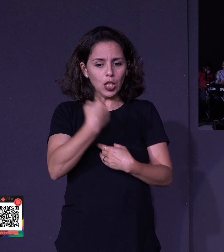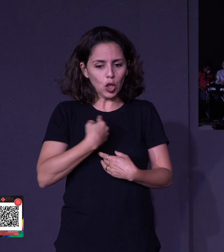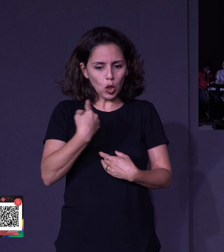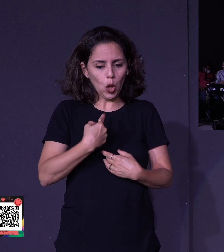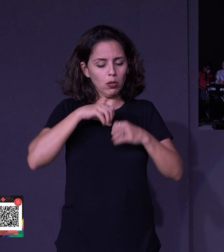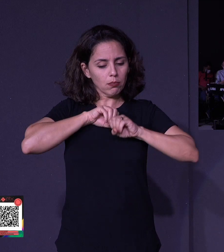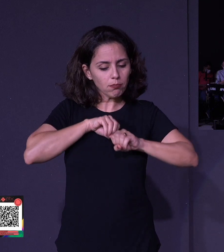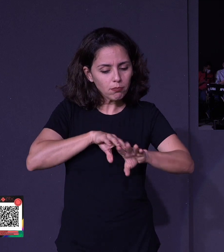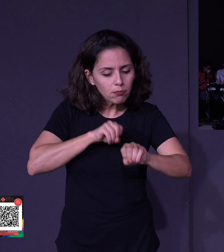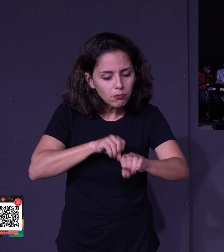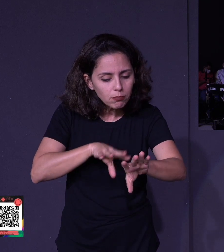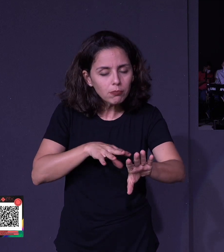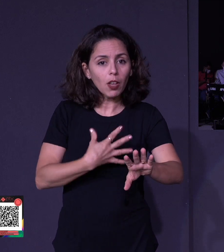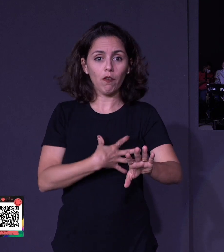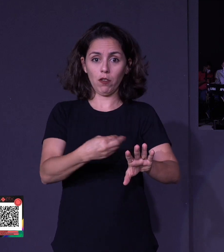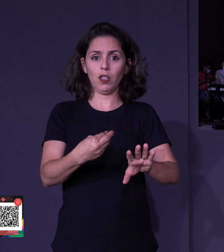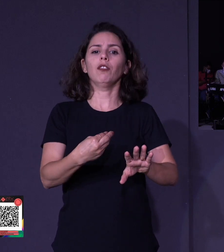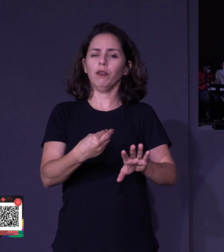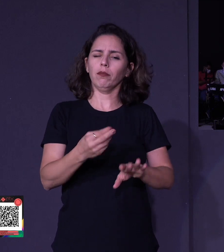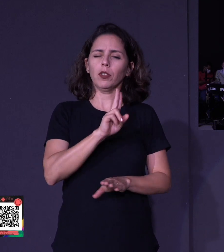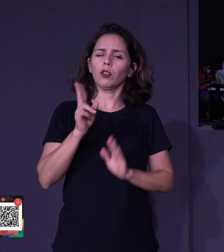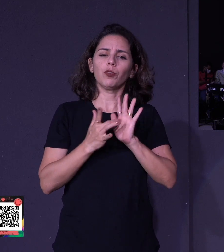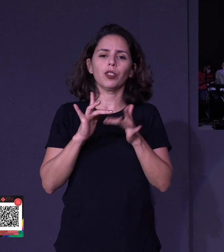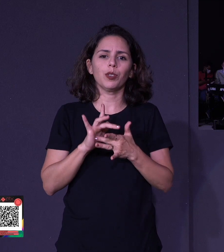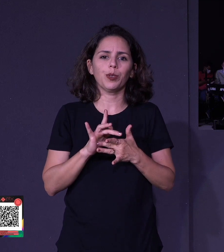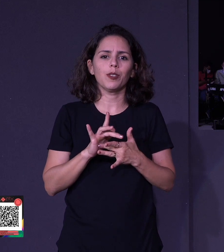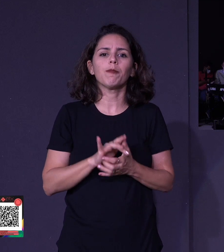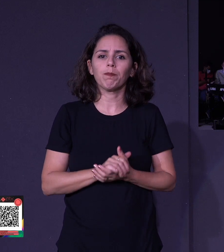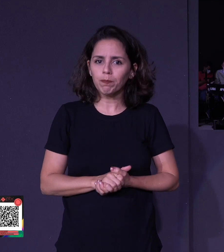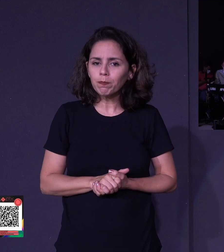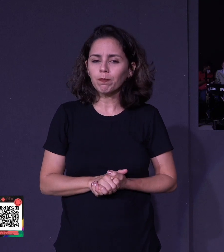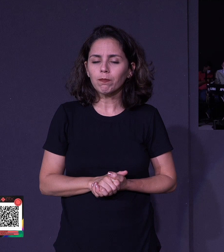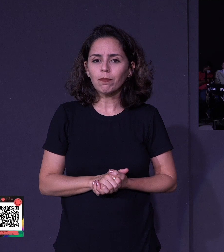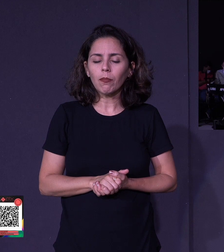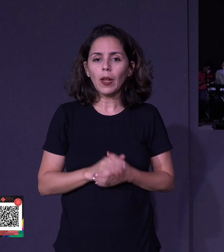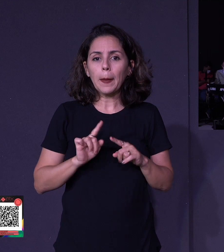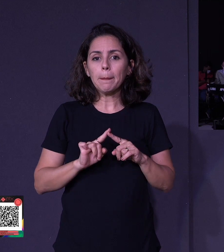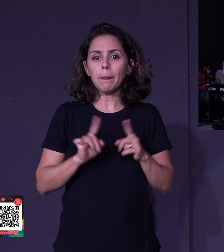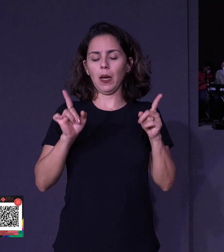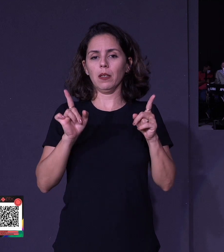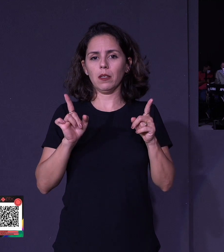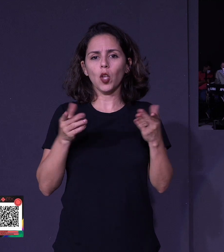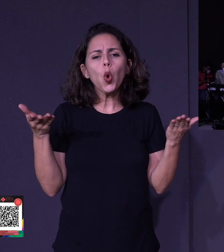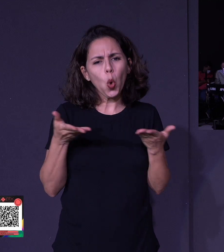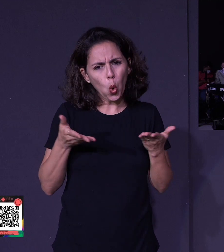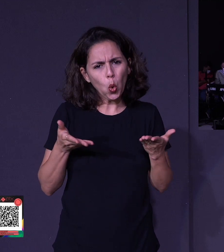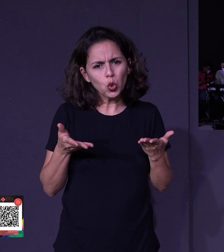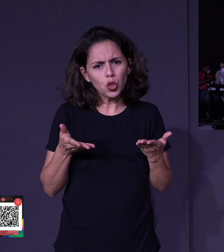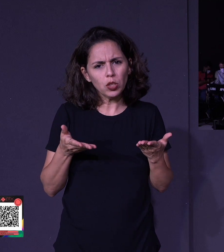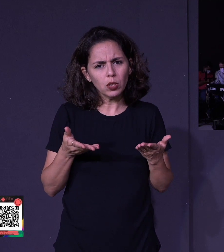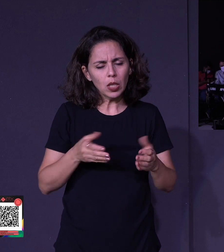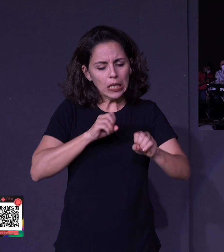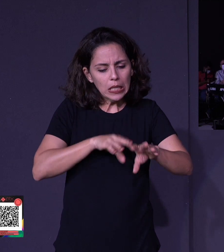Jesus. Agora, sejamos realistas. Criar filhos à imagem de Deus exigirá de mim e de